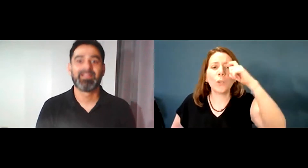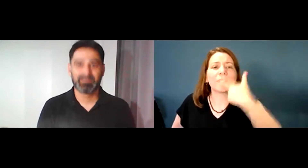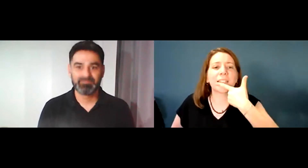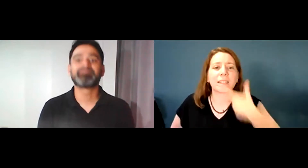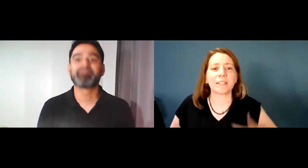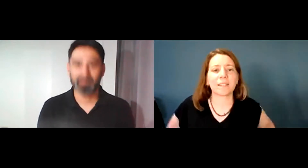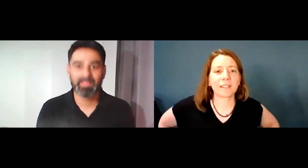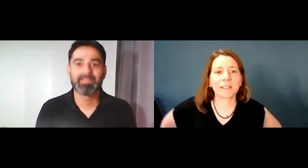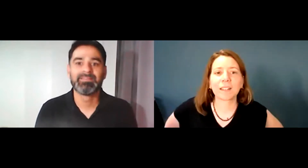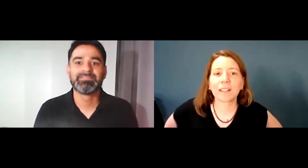Núñez.